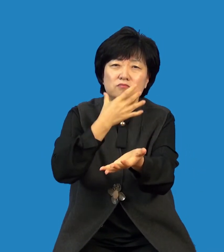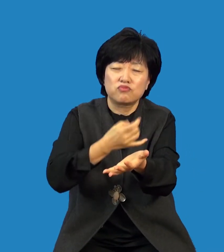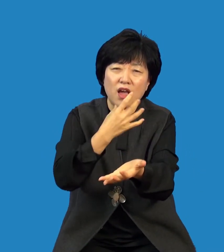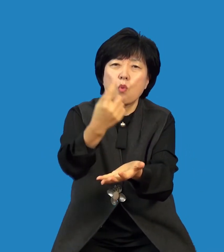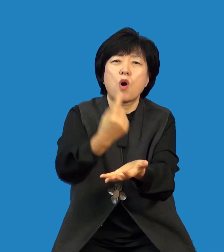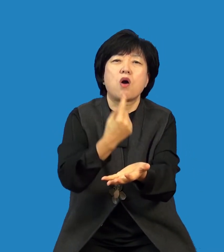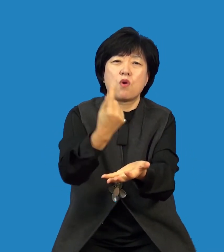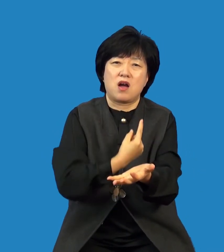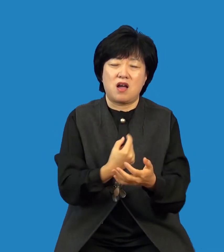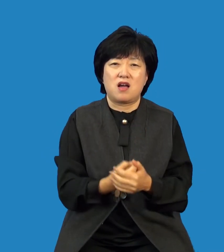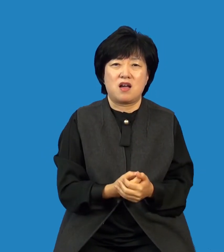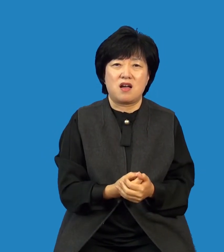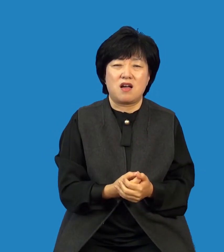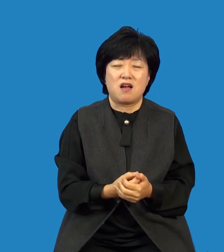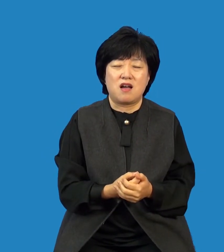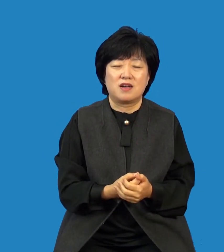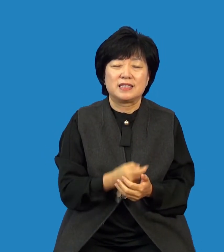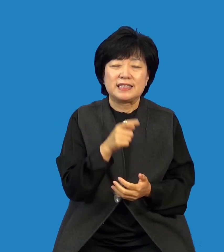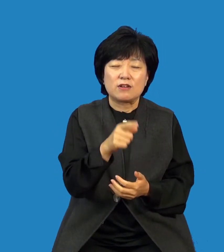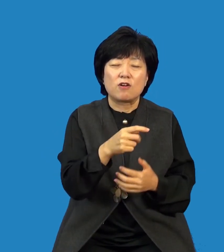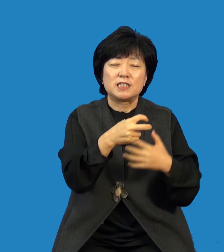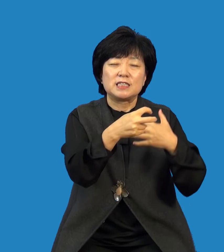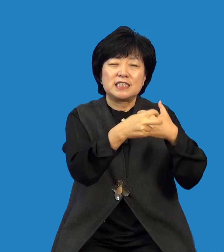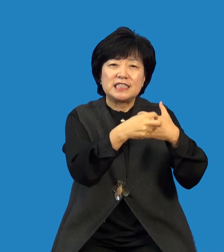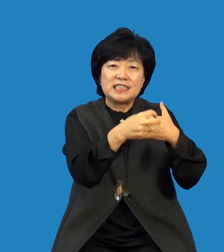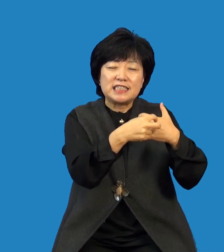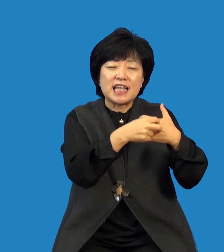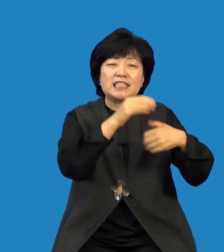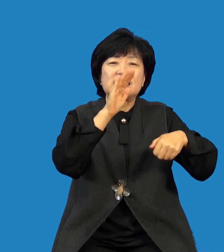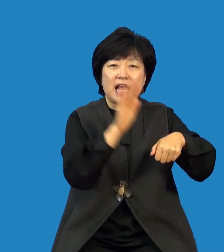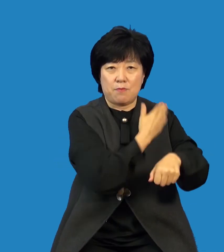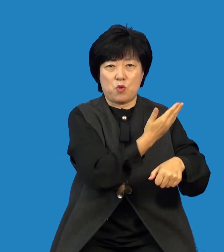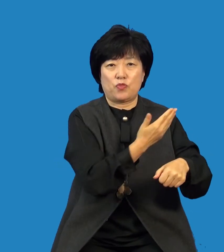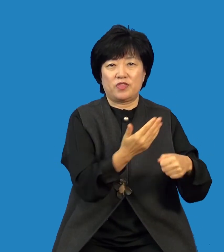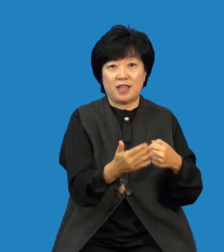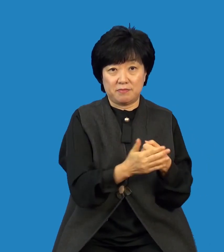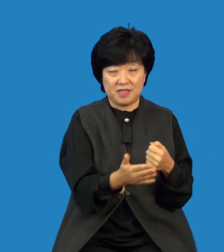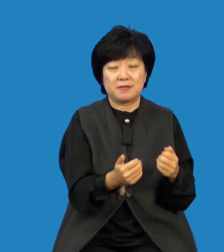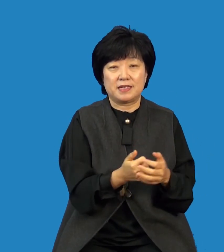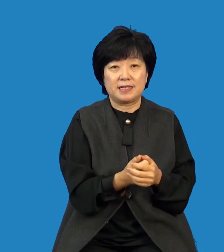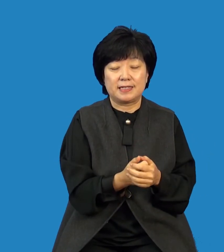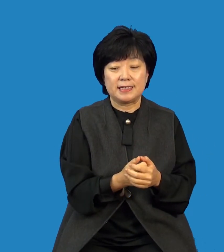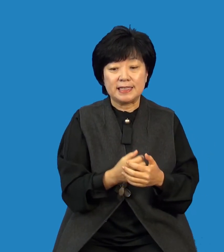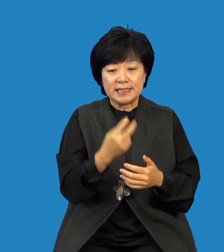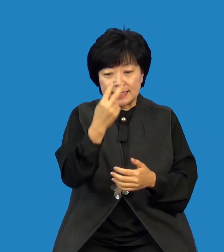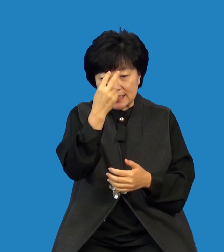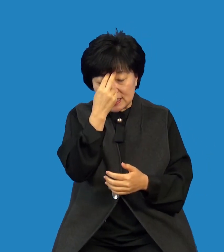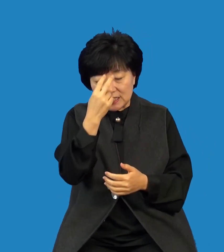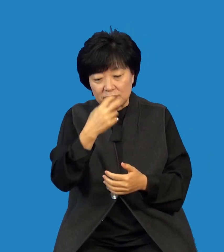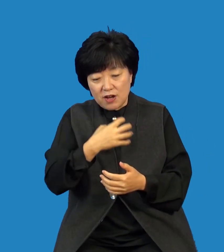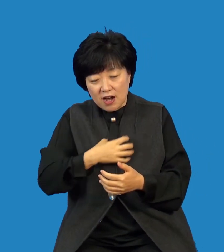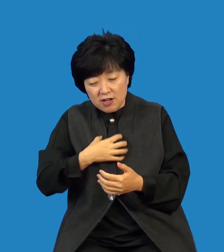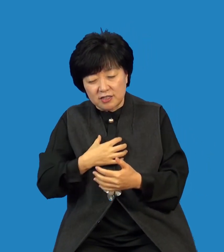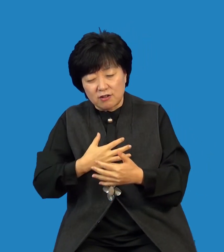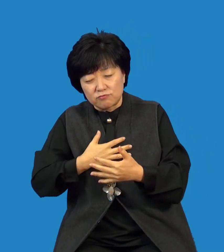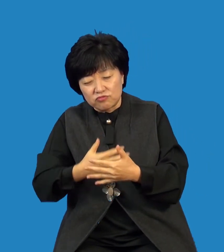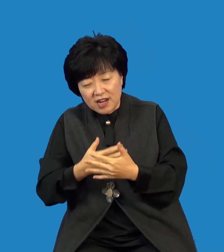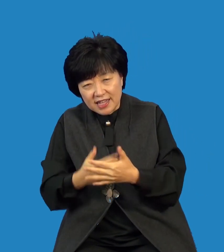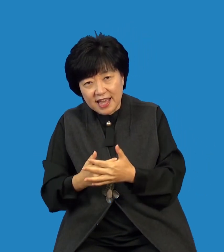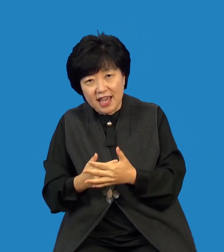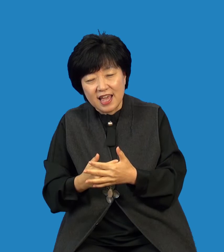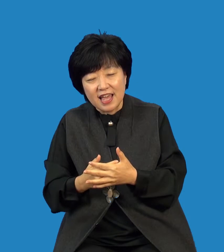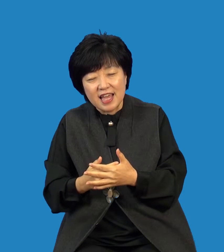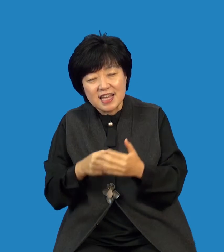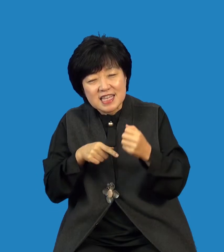진단을 제대로 하지 않아서 생기는 현상입니다. 그렇다면 여러분, 두려움과 이 근심과 두려움의 원인은 뭘까요? 창세기에